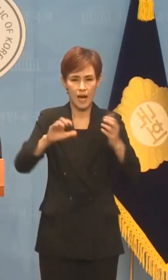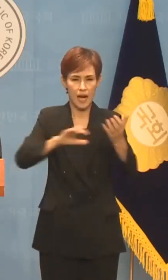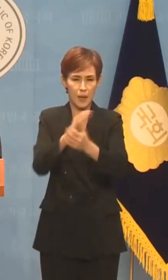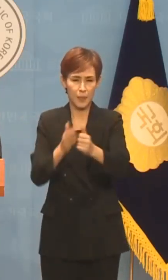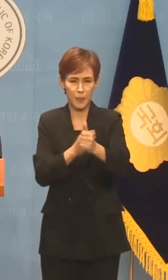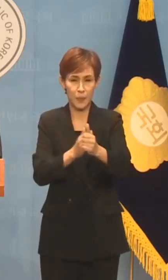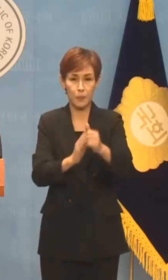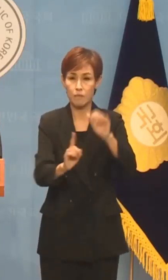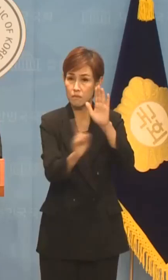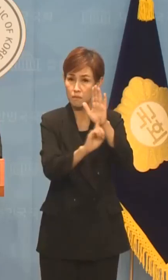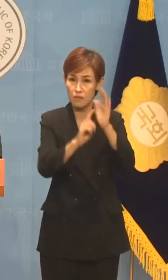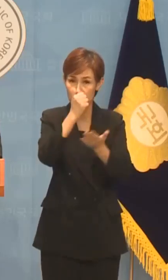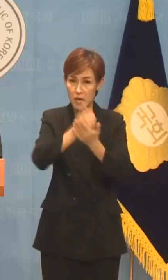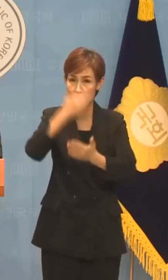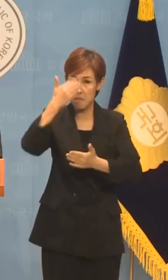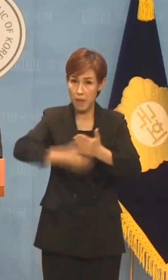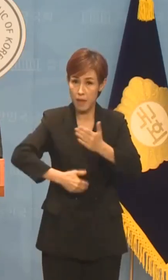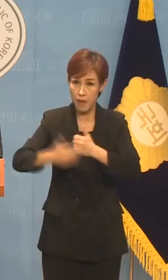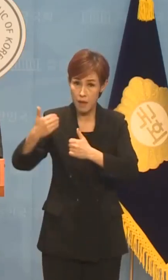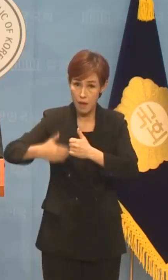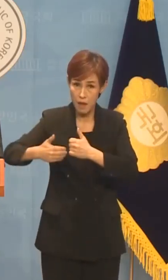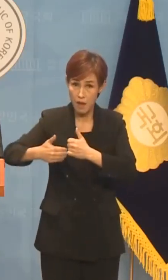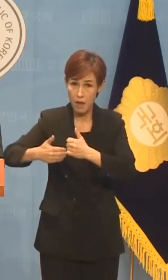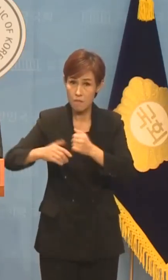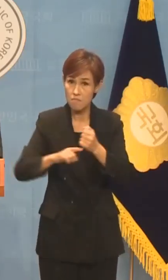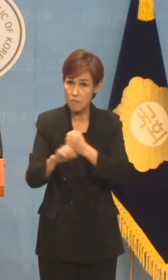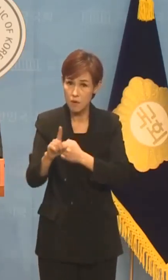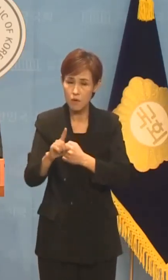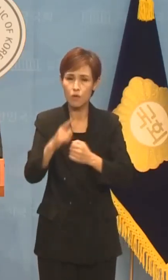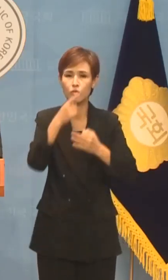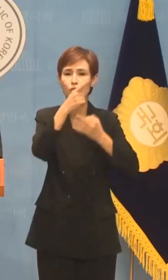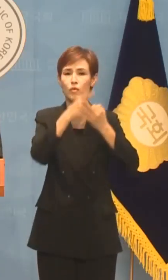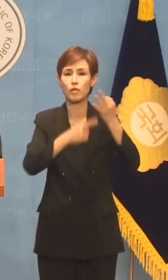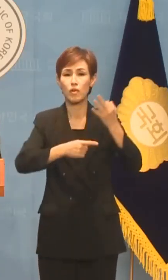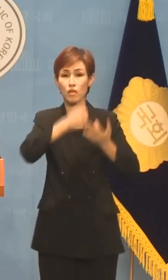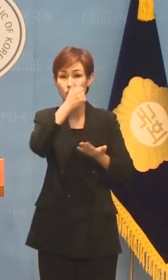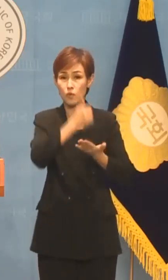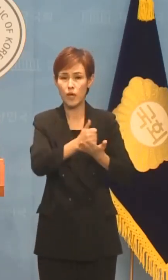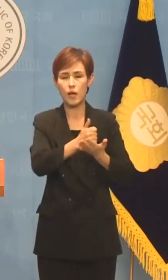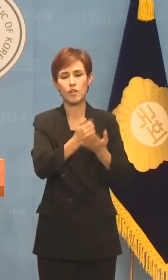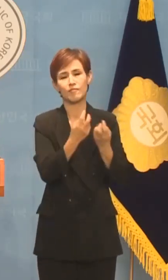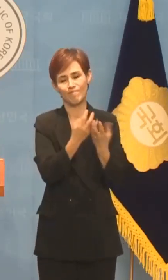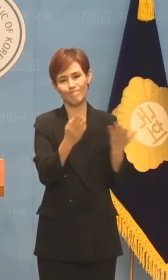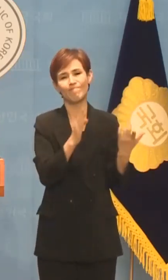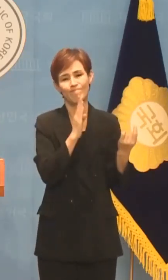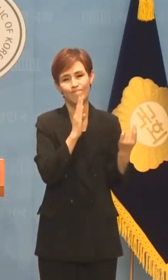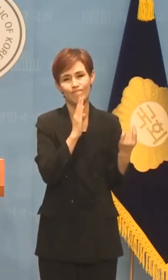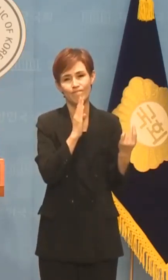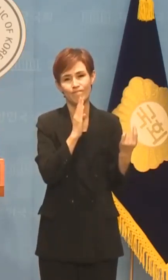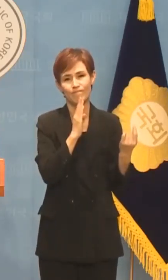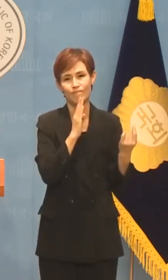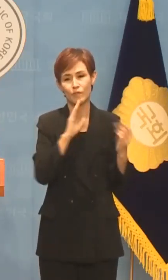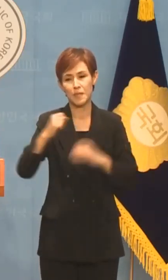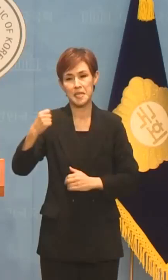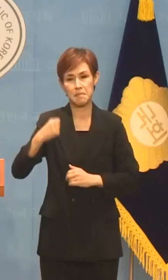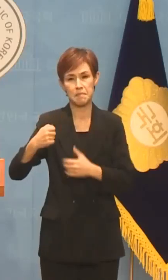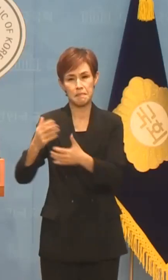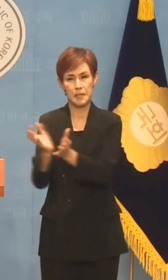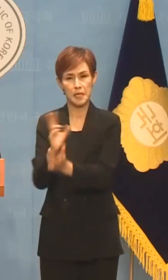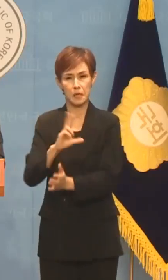선전 선동죄를 빼달라는 것은 결국 윤석열 단죄는 피할 수 없으니 어떻게든